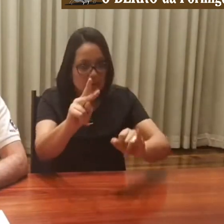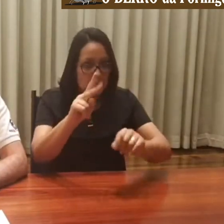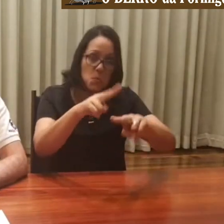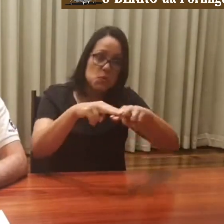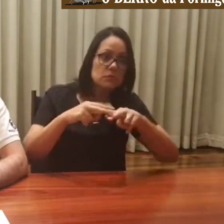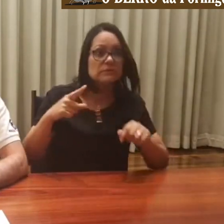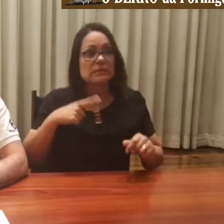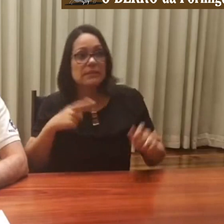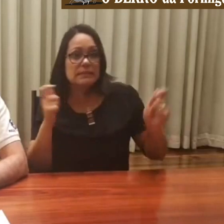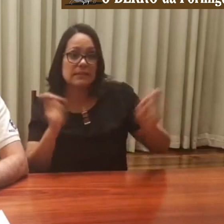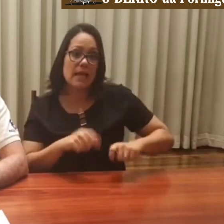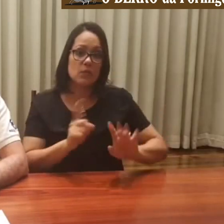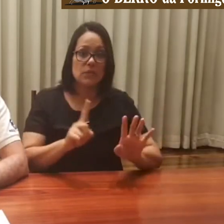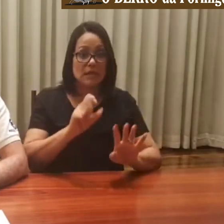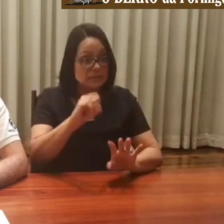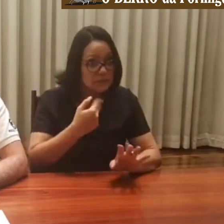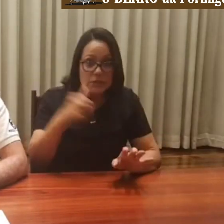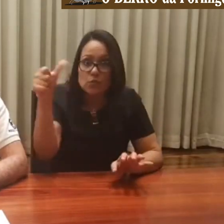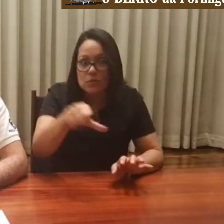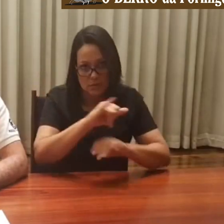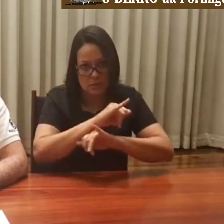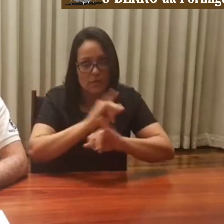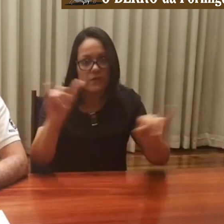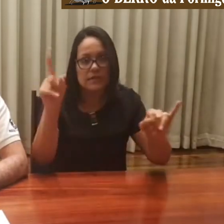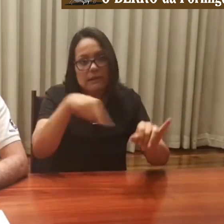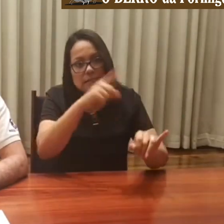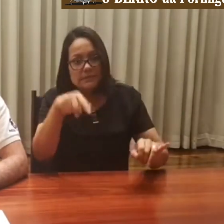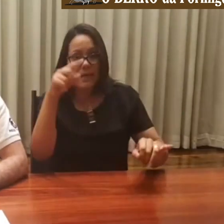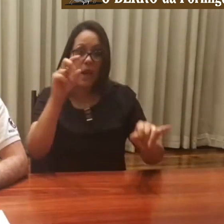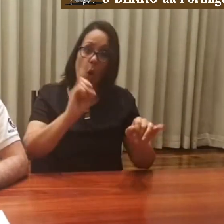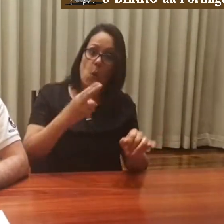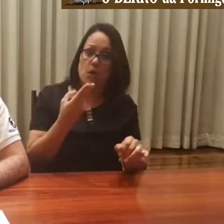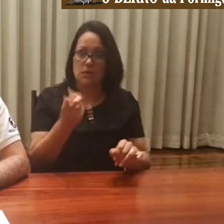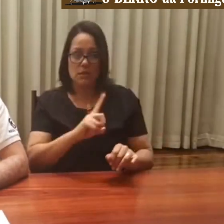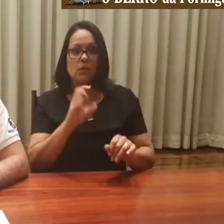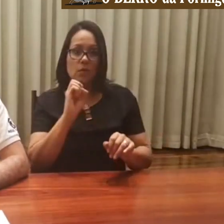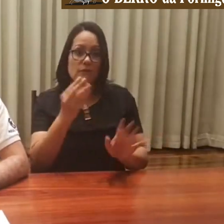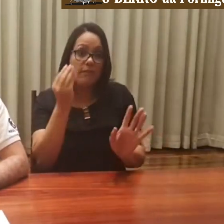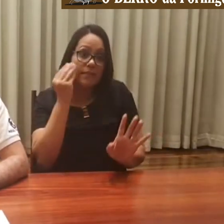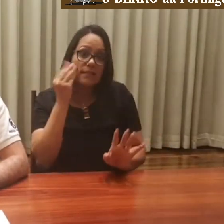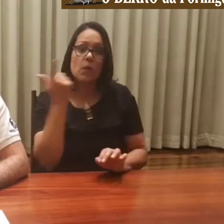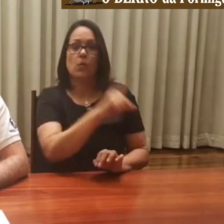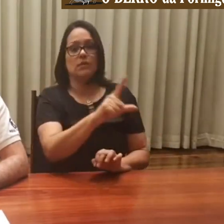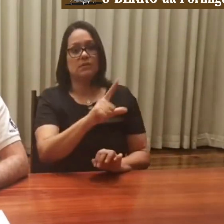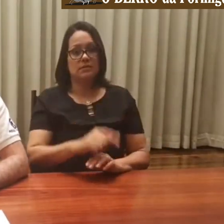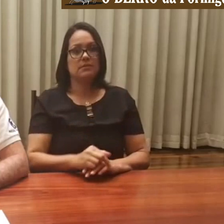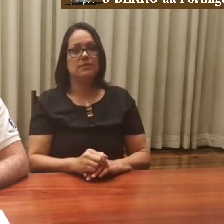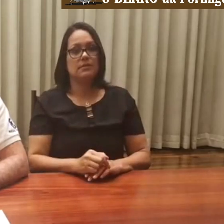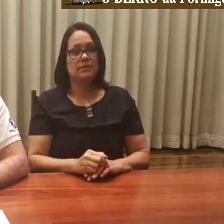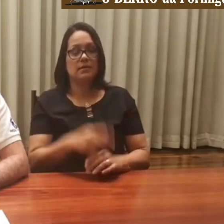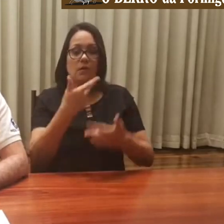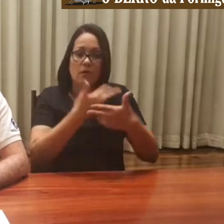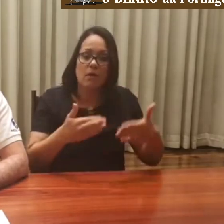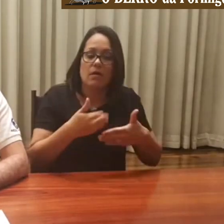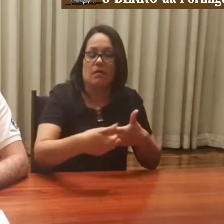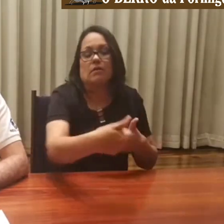não faz. Mas vamos fazer tudo para fazer essa live a semana que vem, para a gente manter essa nossa rotina de